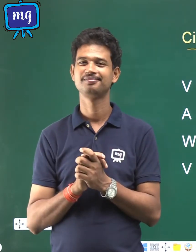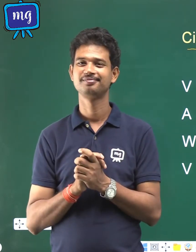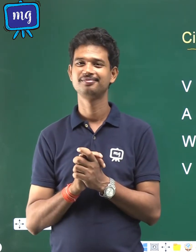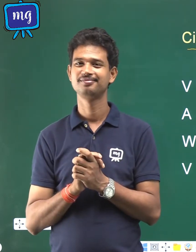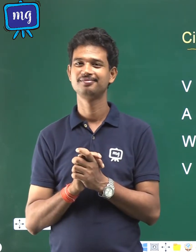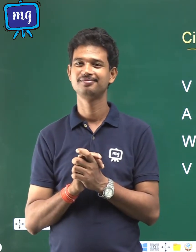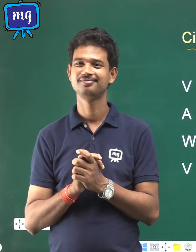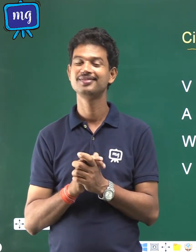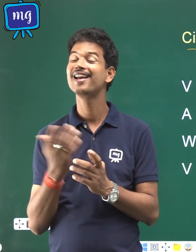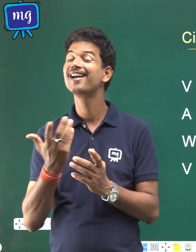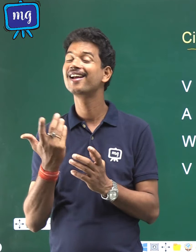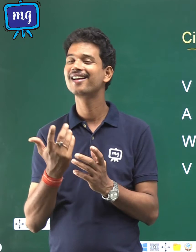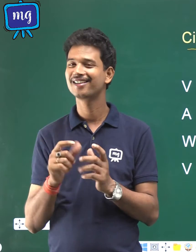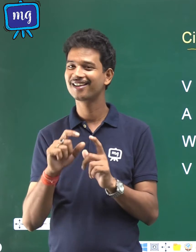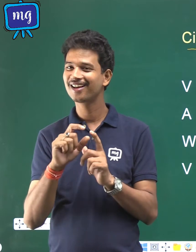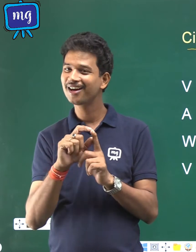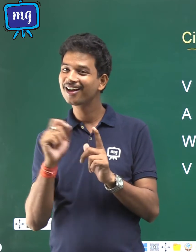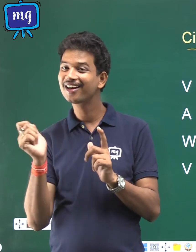क्या करना है बच्चों?